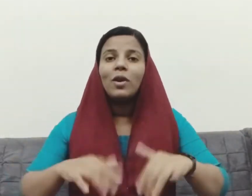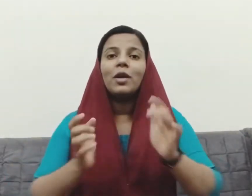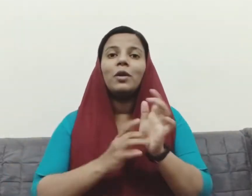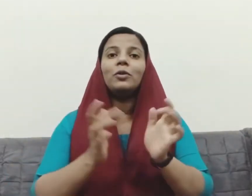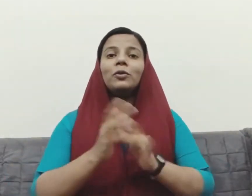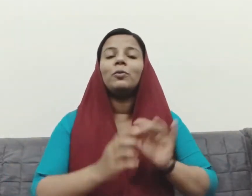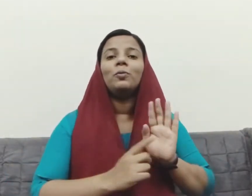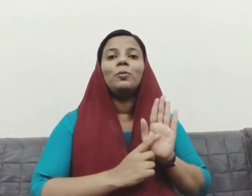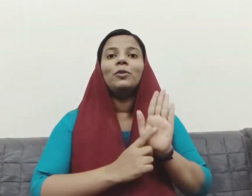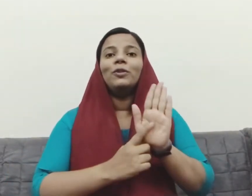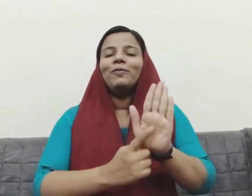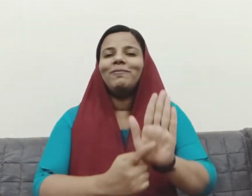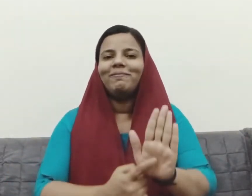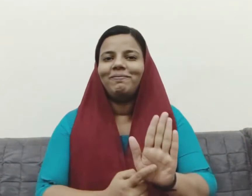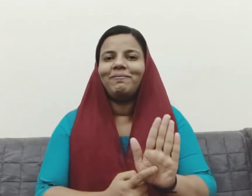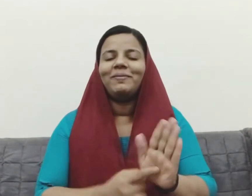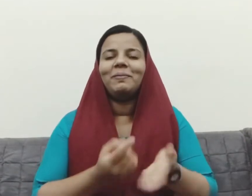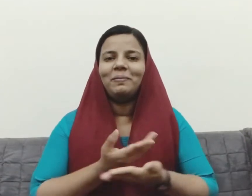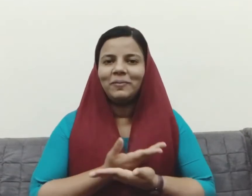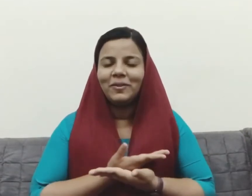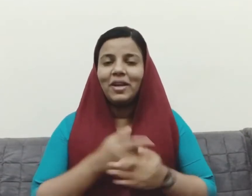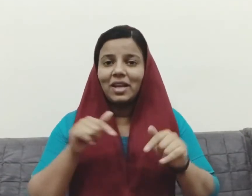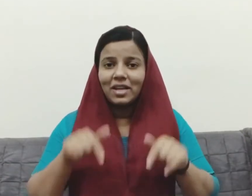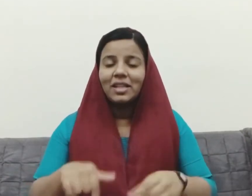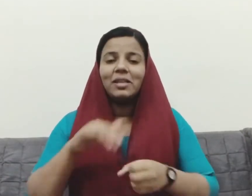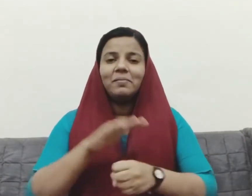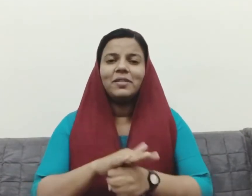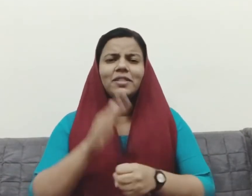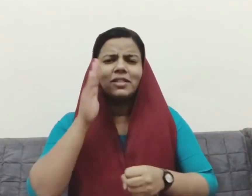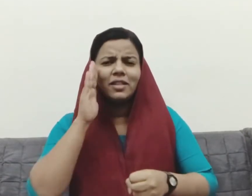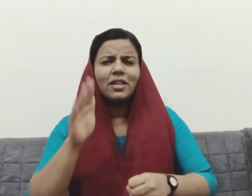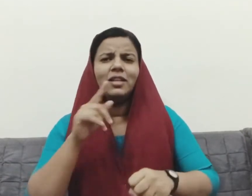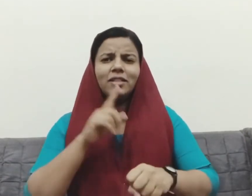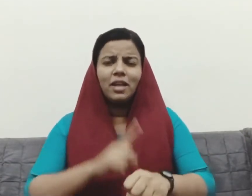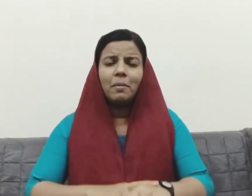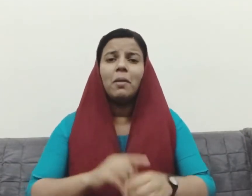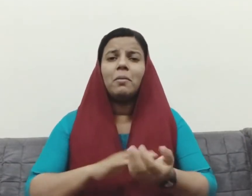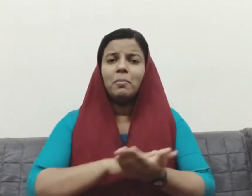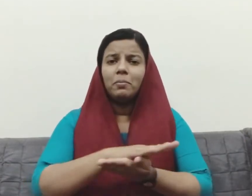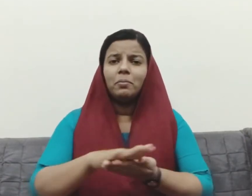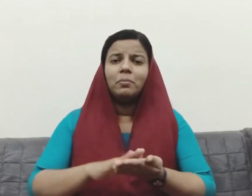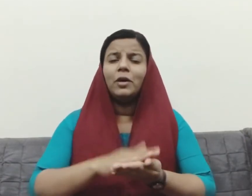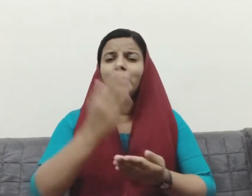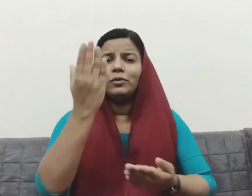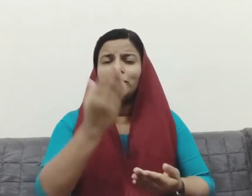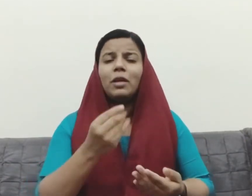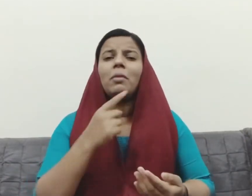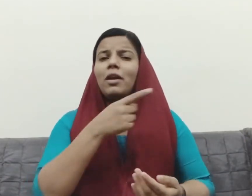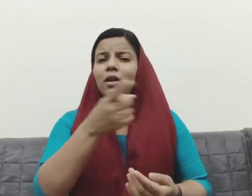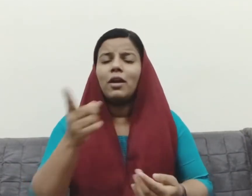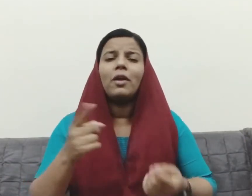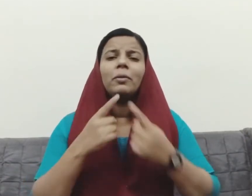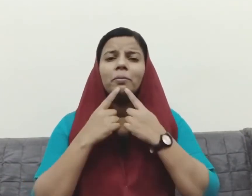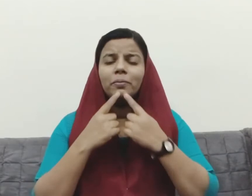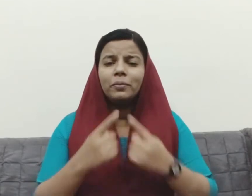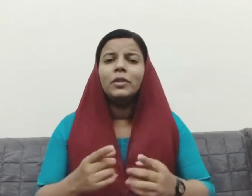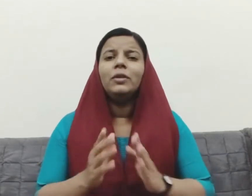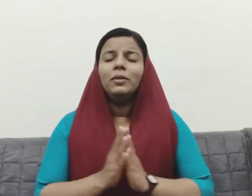ഉള്ളിലുള്ള ക്രിസ്തു നമ്മളിലൂടെ പുറത്തു വരാനിട വരും. പ്രിയപ്പെട്ടവരെ, ഇന്ന് ഈ സന്ദേശം നമ്മൾ കേൾക്കുമ്പോൾ പരിശുദ്ധാത്മാവ് നമ്മളോട് വ്യക്തിപരമായി ഓരോരുത്തരോടും ആമേൻ